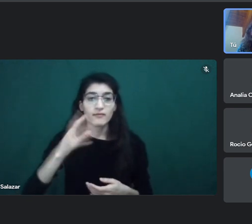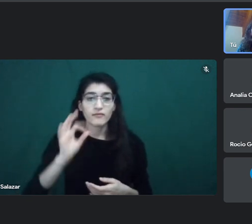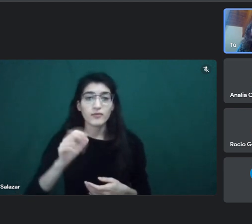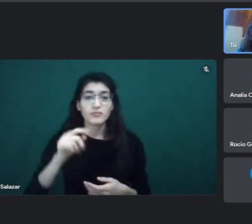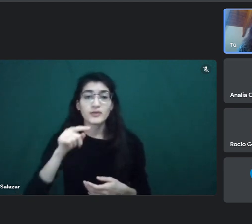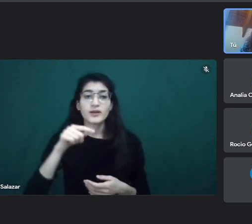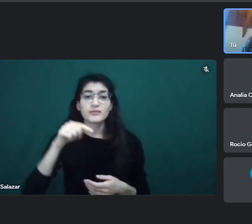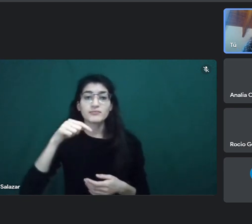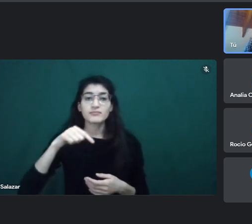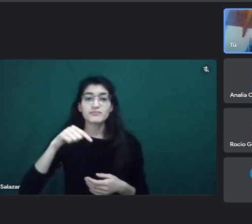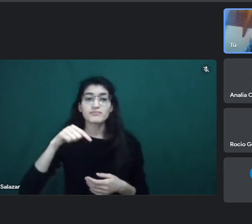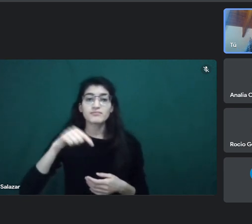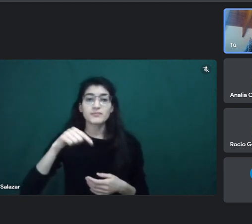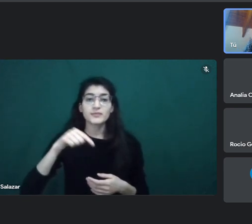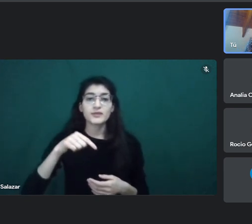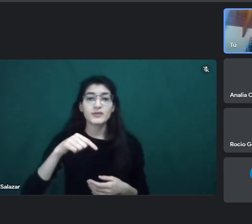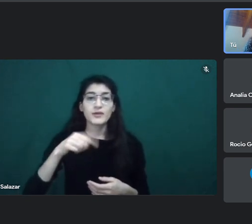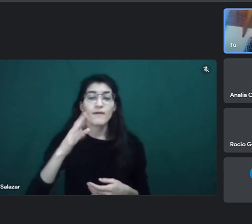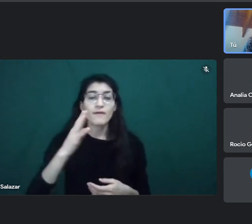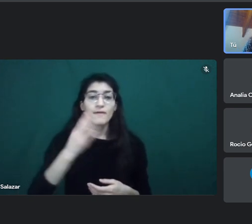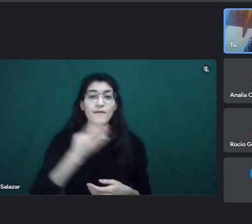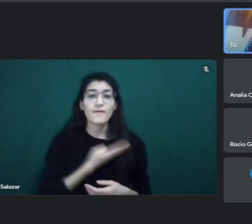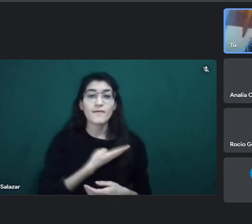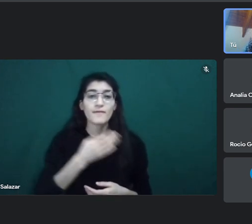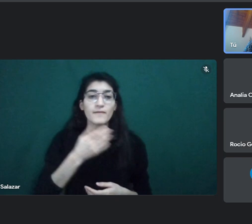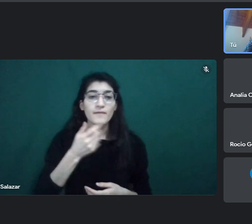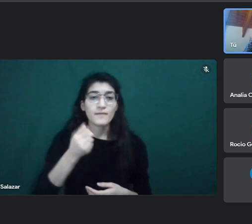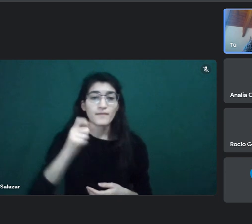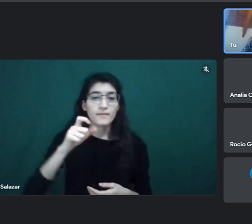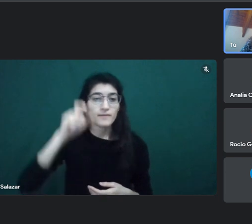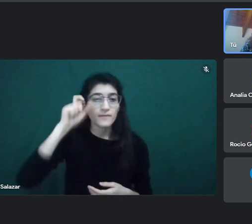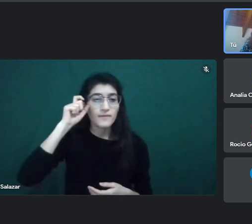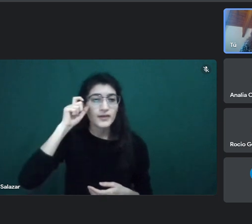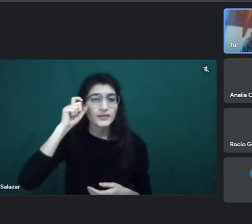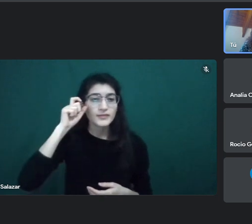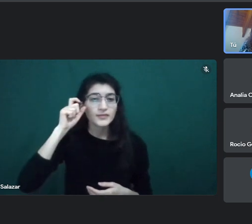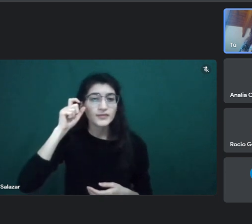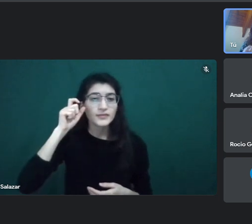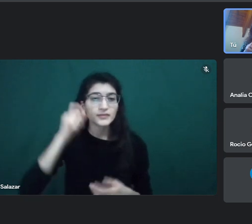tipo de frases verbales son? ¿Simples o compuestas?